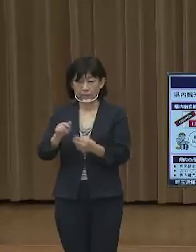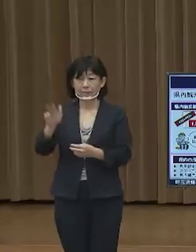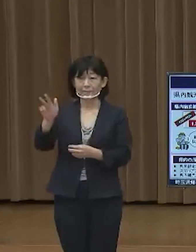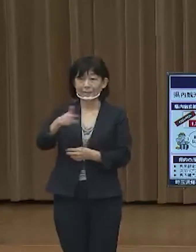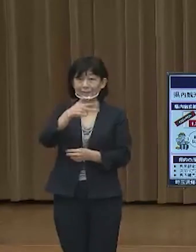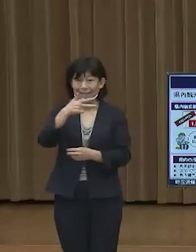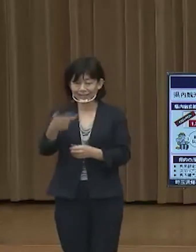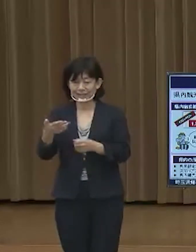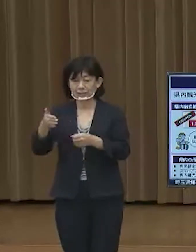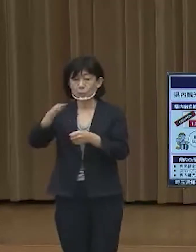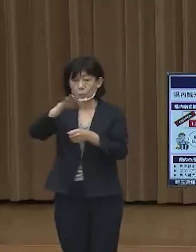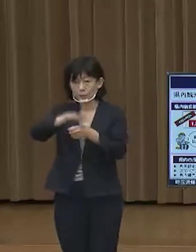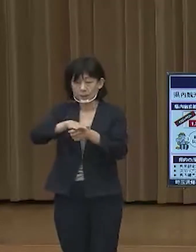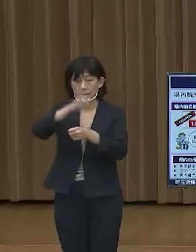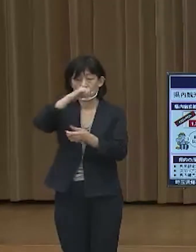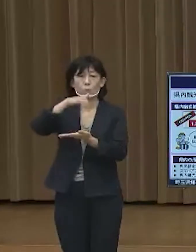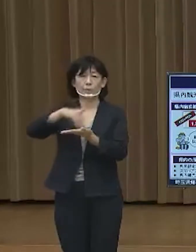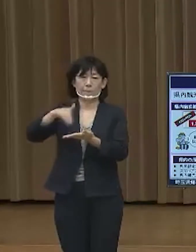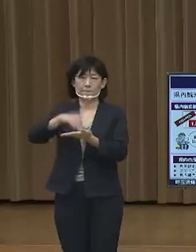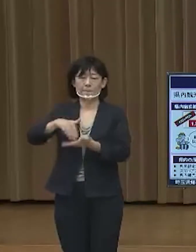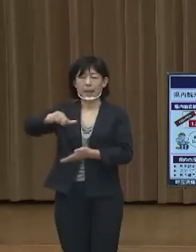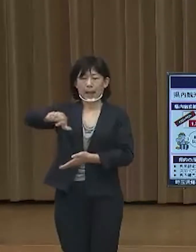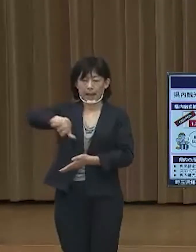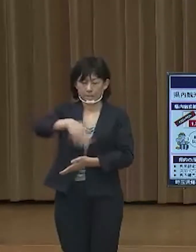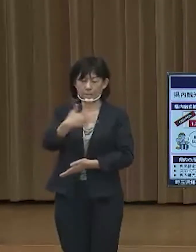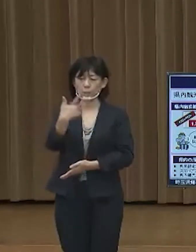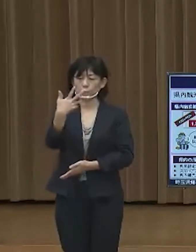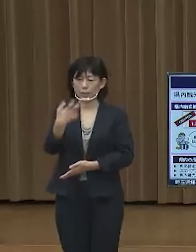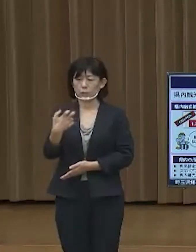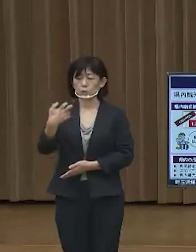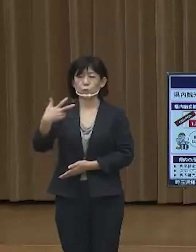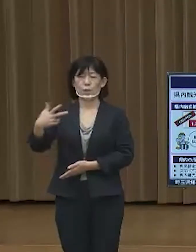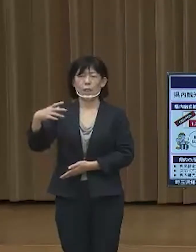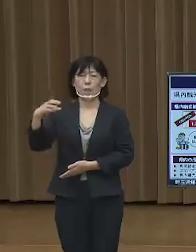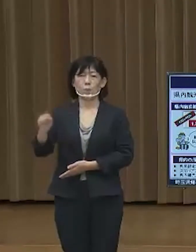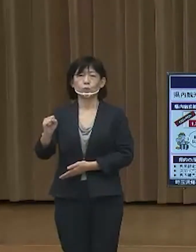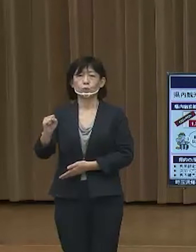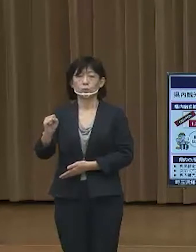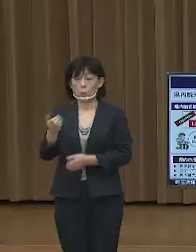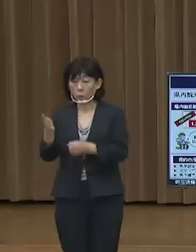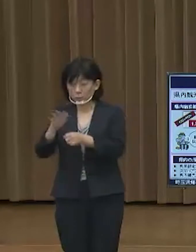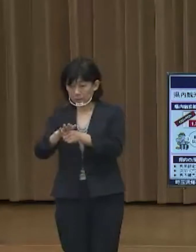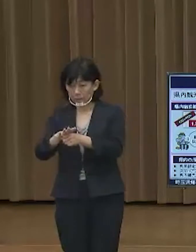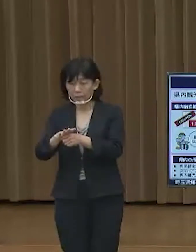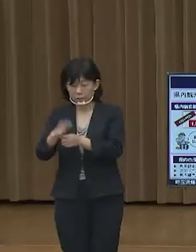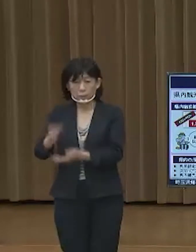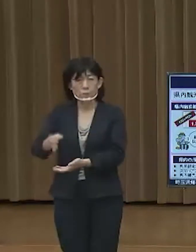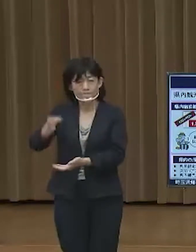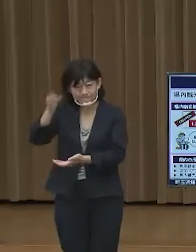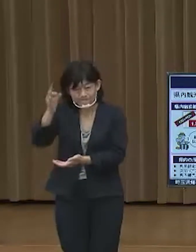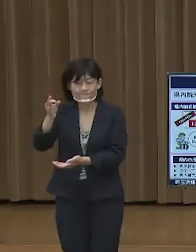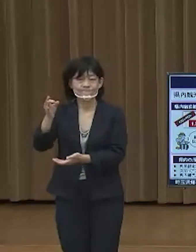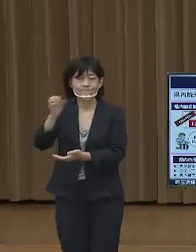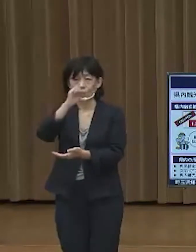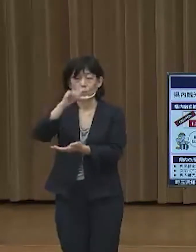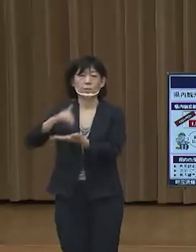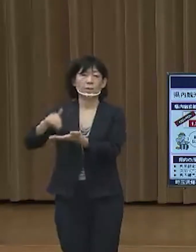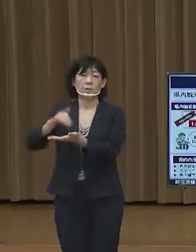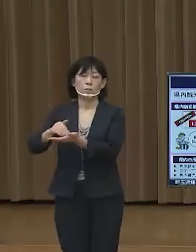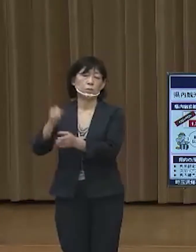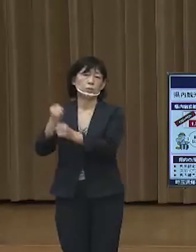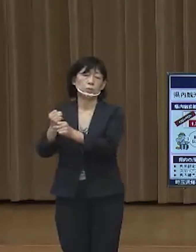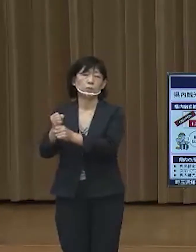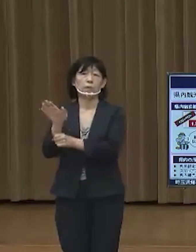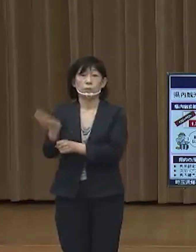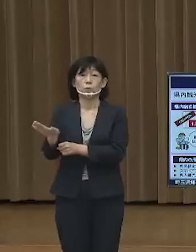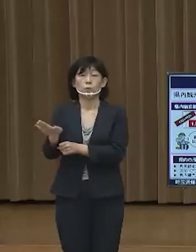で、規模も877億と、大きな補正にしてはとても大きなものでございますので、やはりそれだけ